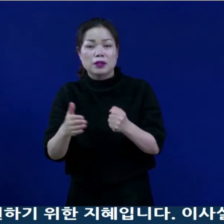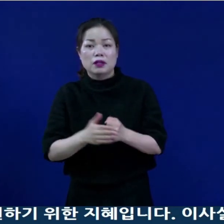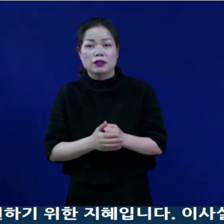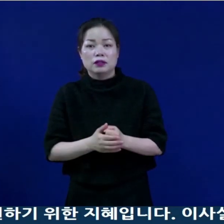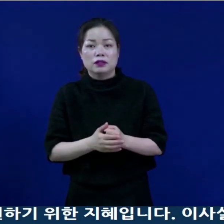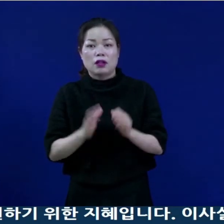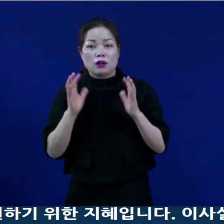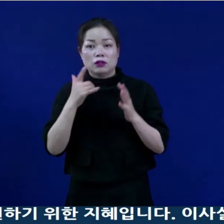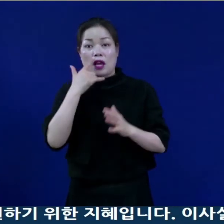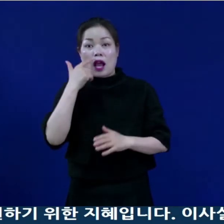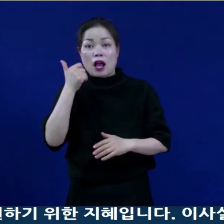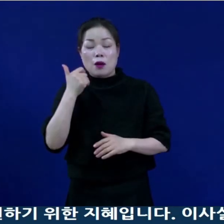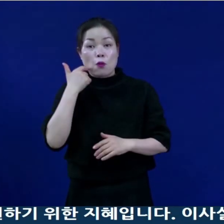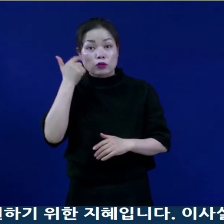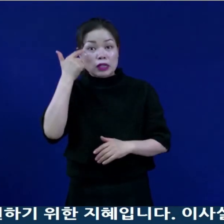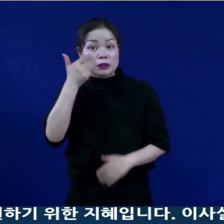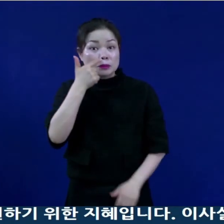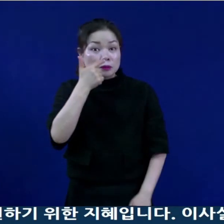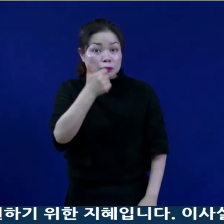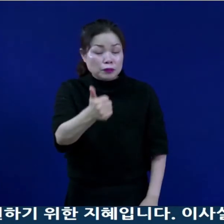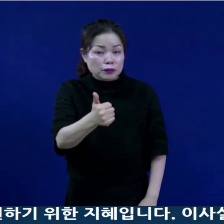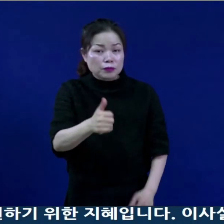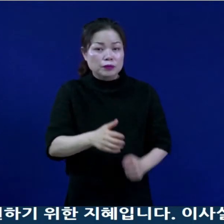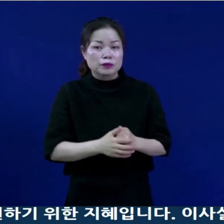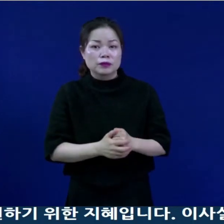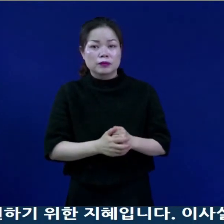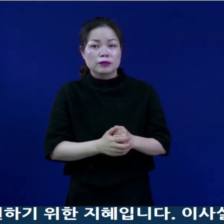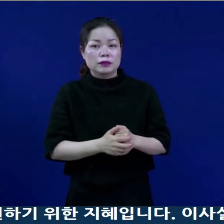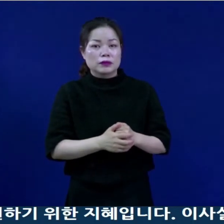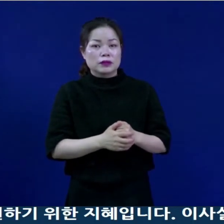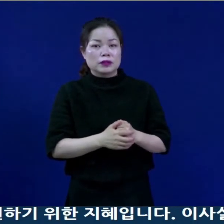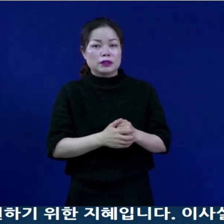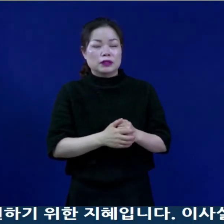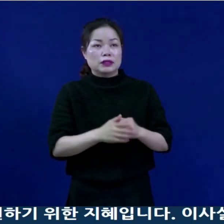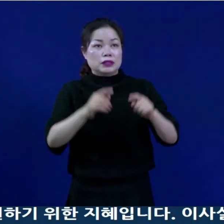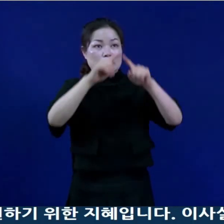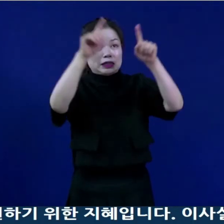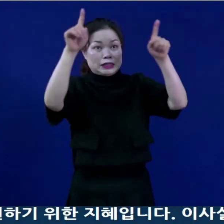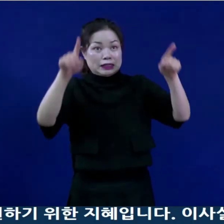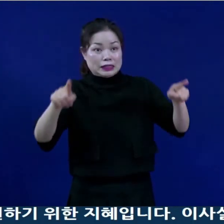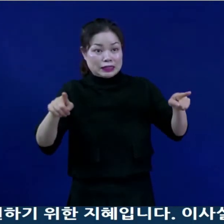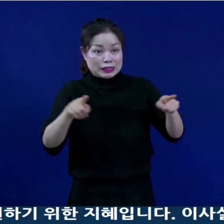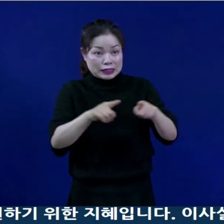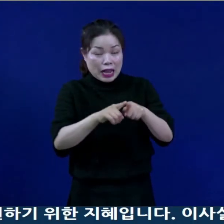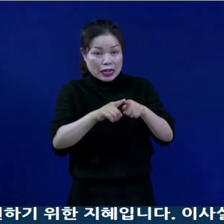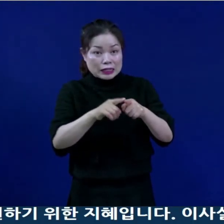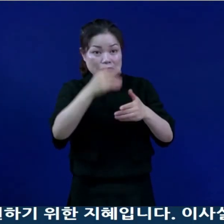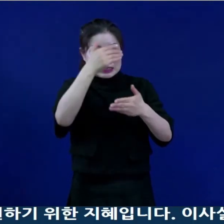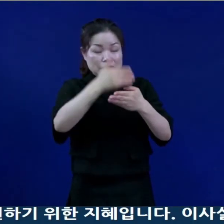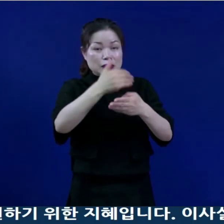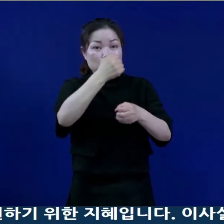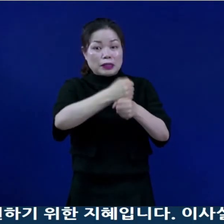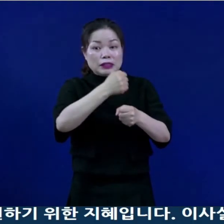저희 아버지는요, 알루미늄 샤시 창틀 만드는 일을 하셨어요. 저희 아버지는